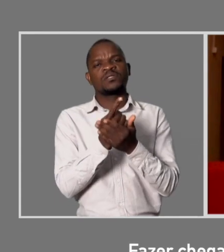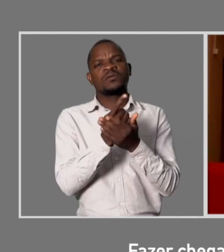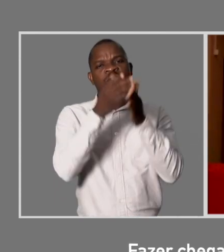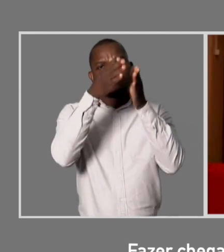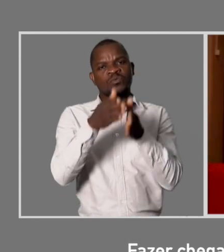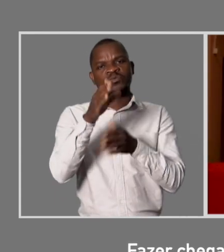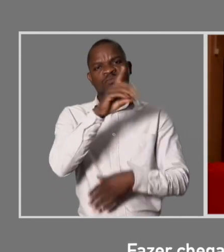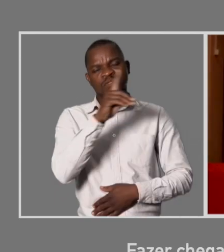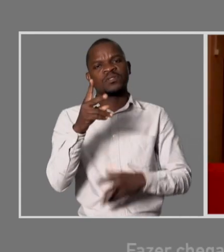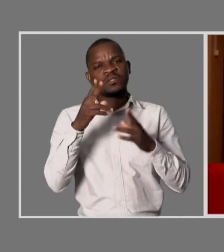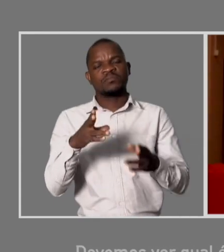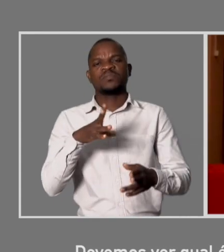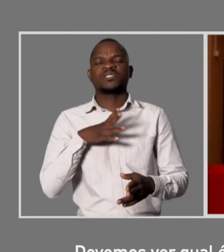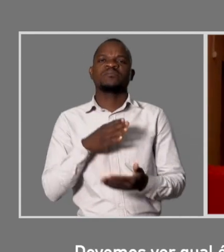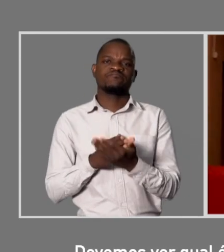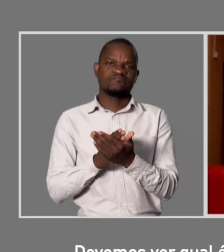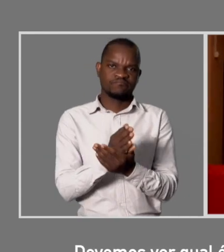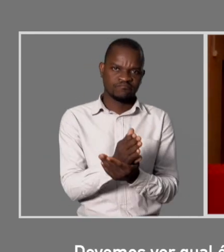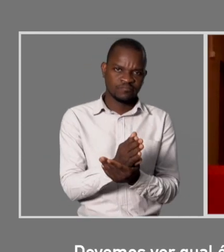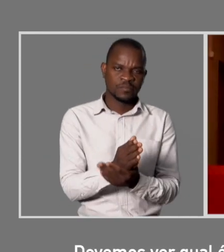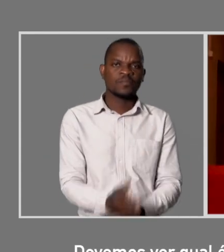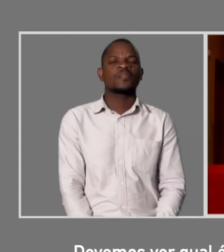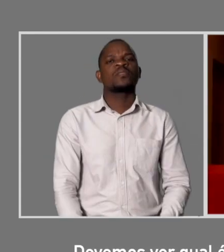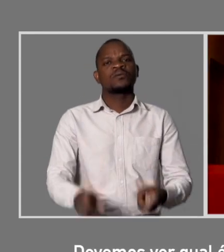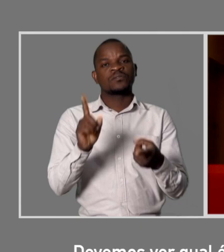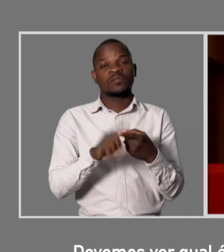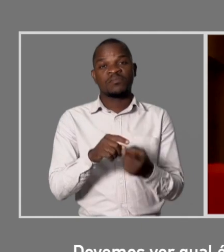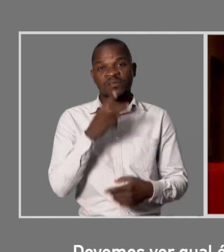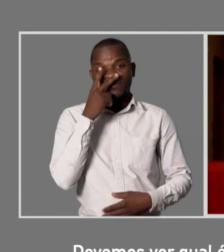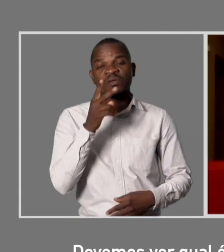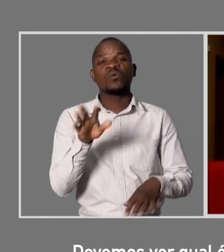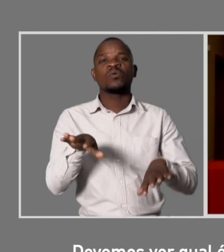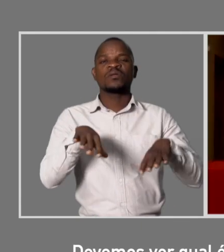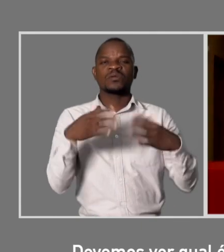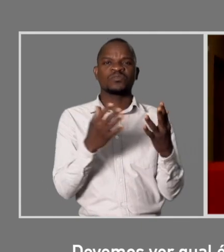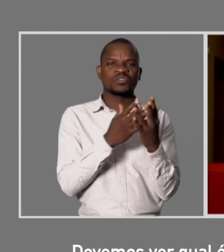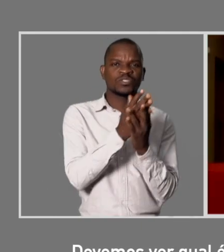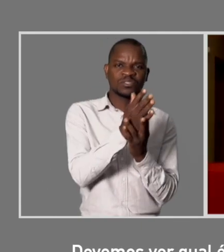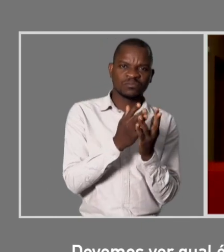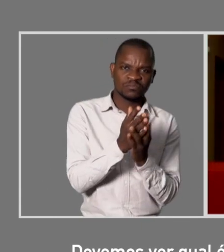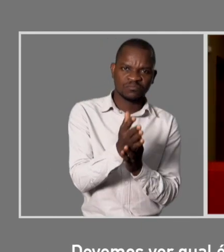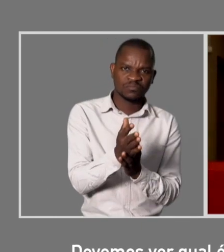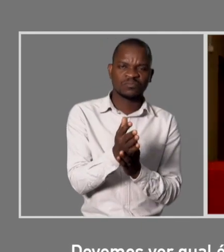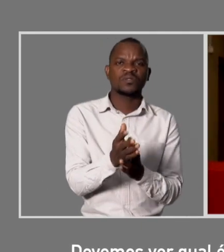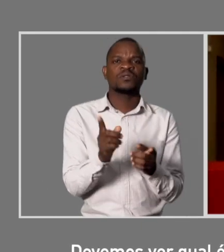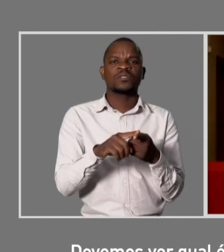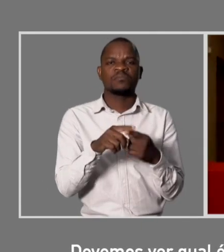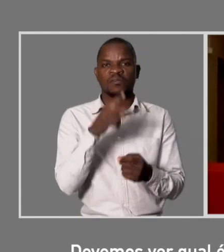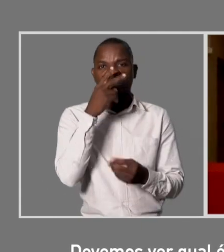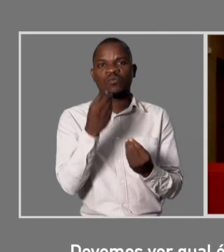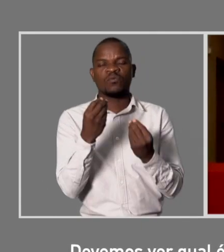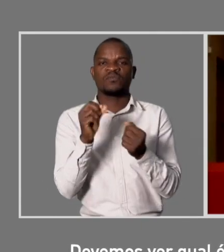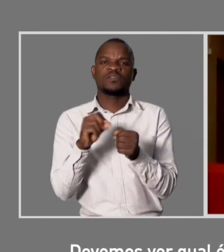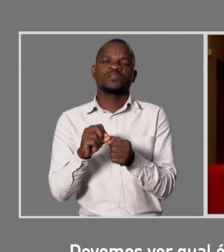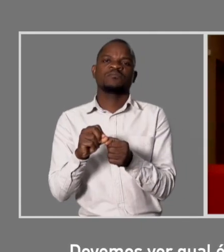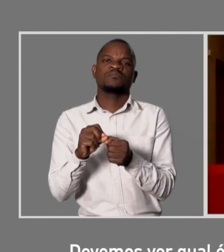vivendo com deficiência. Ver quais são as, diríamos, estratégias, alguma intervenção que